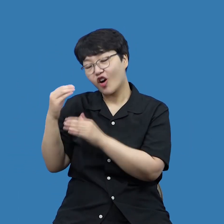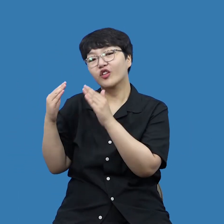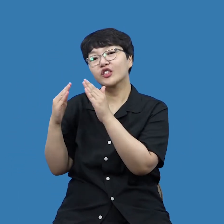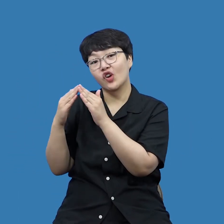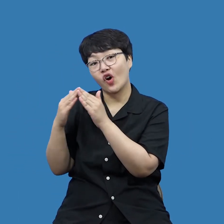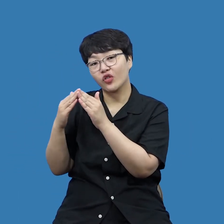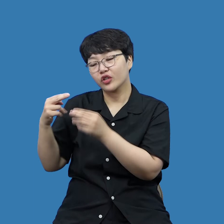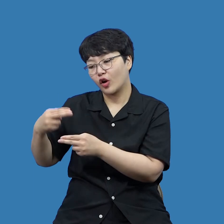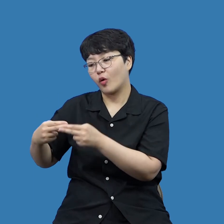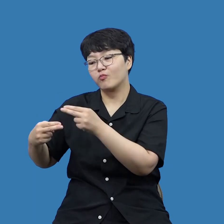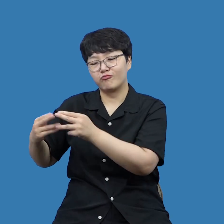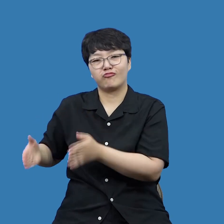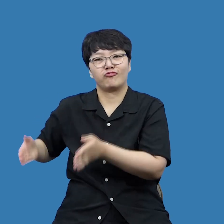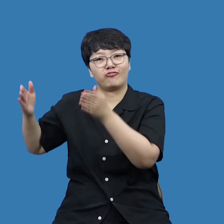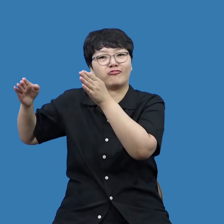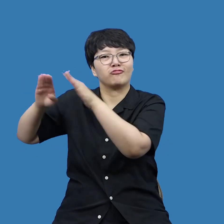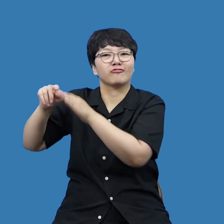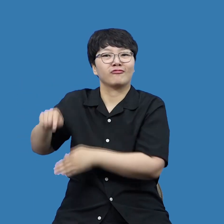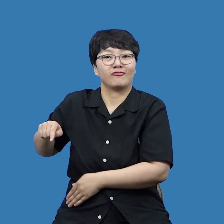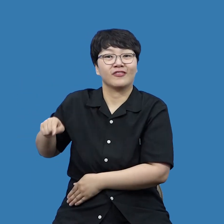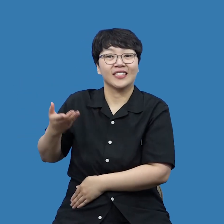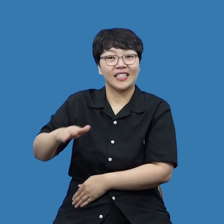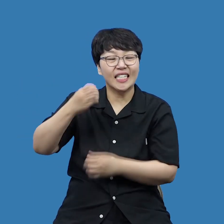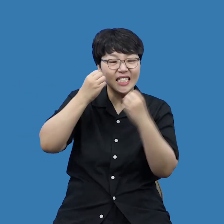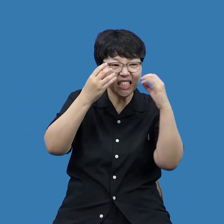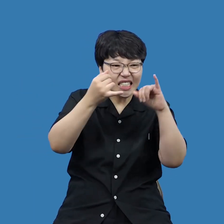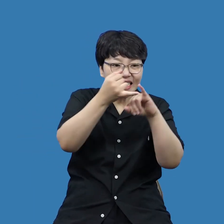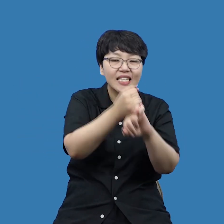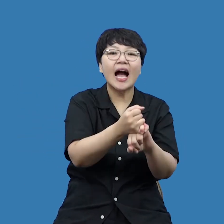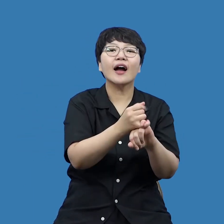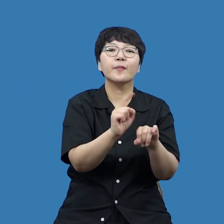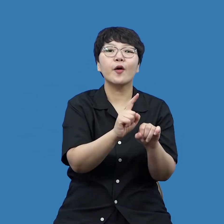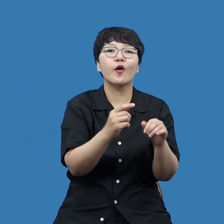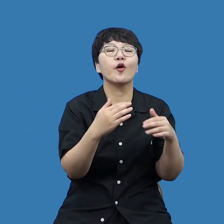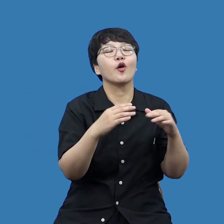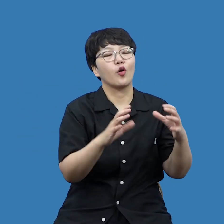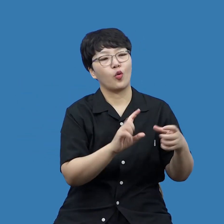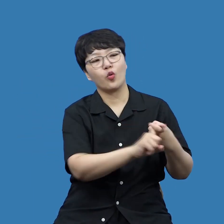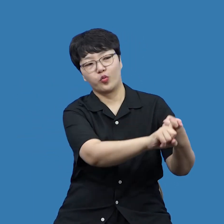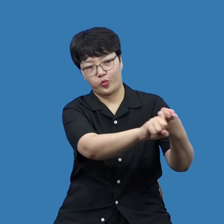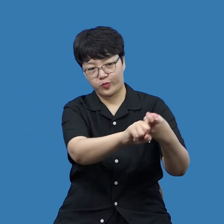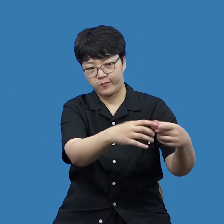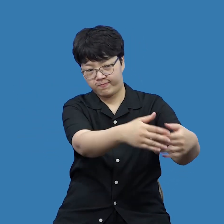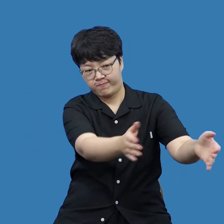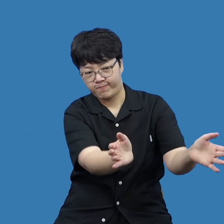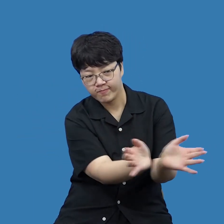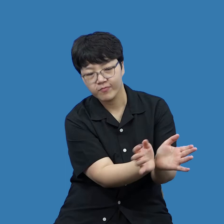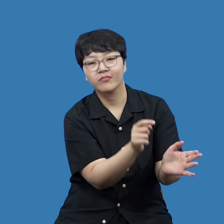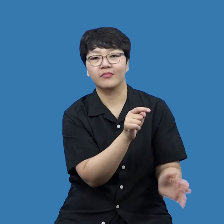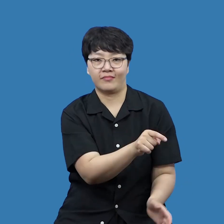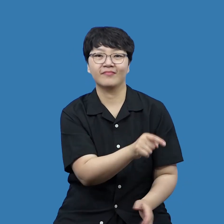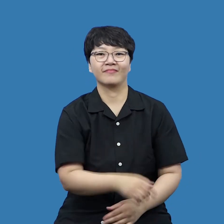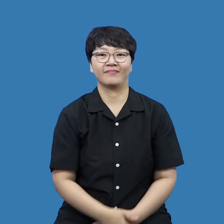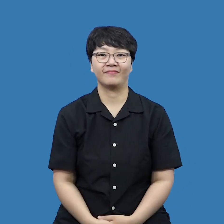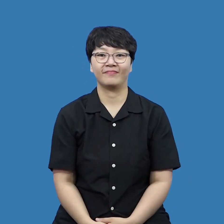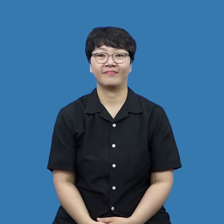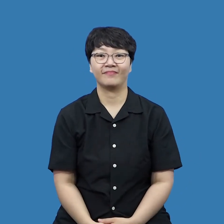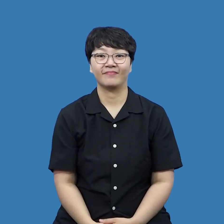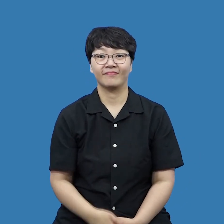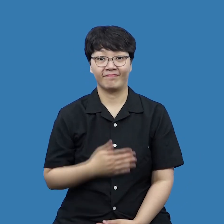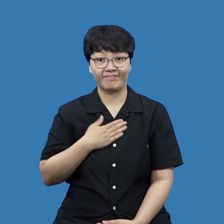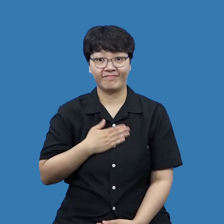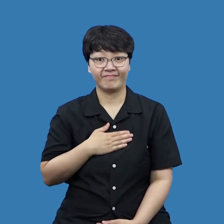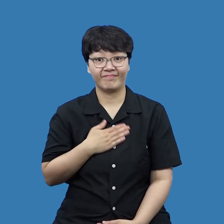신약 시대에 와서는 교회 공동체라는 개념으로 발전해 가는 것입니다. 그런데